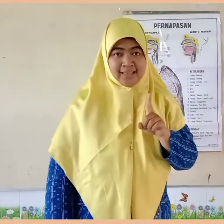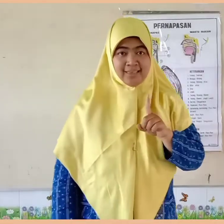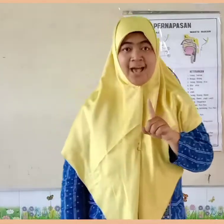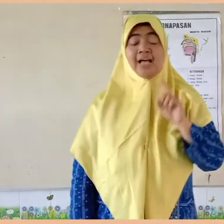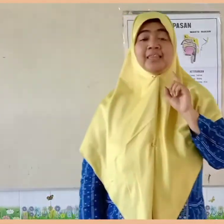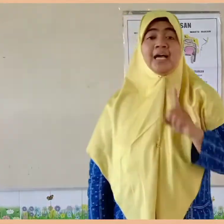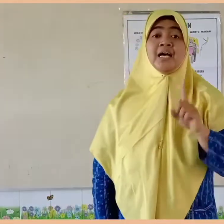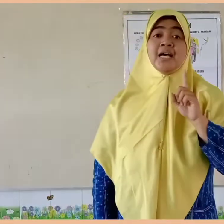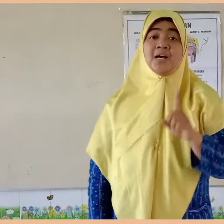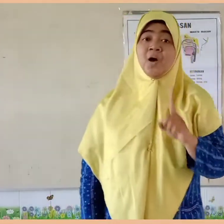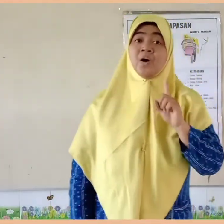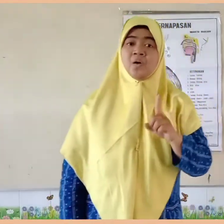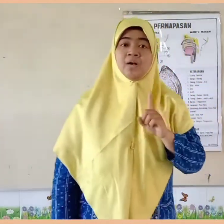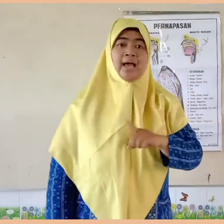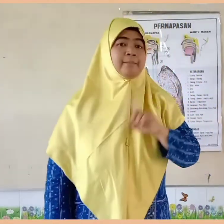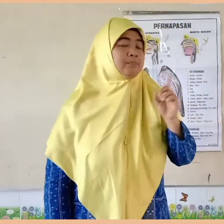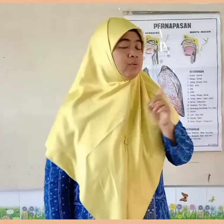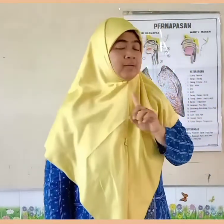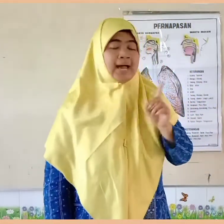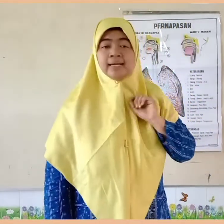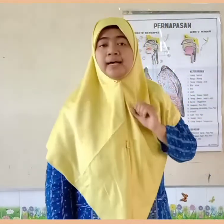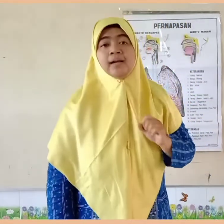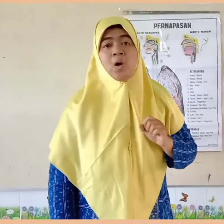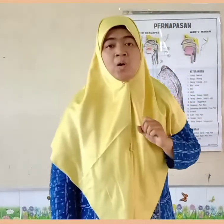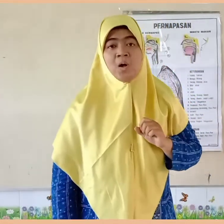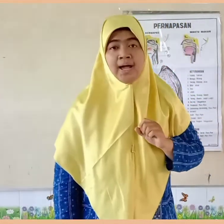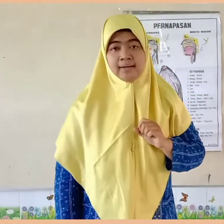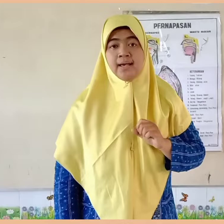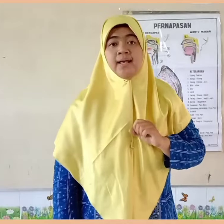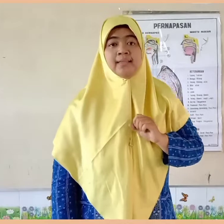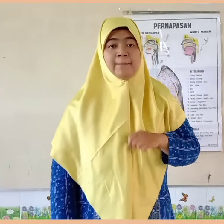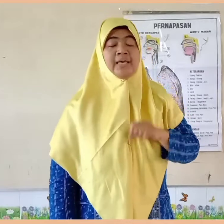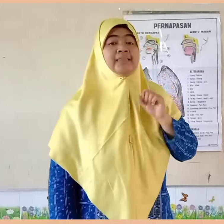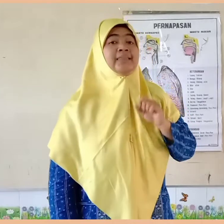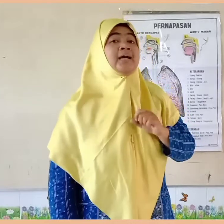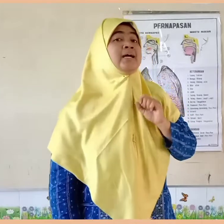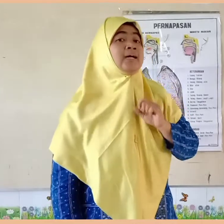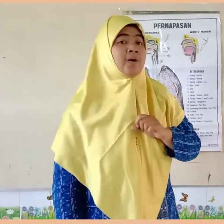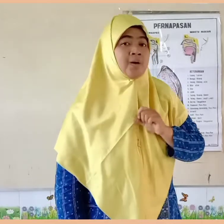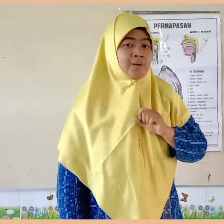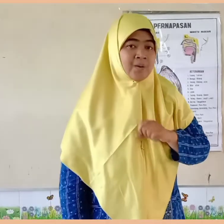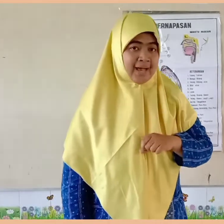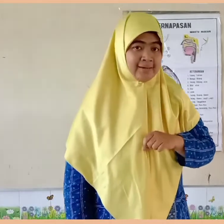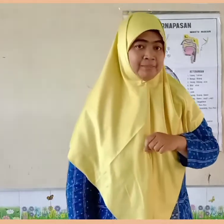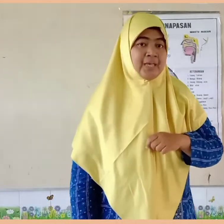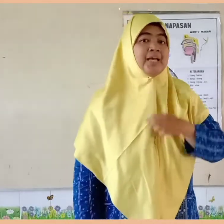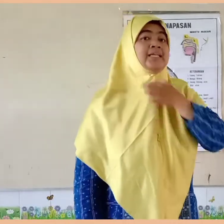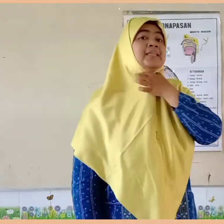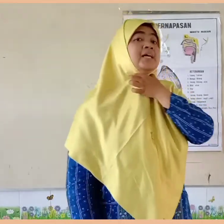ya, tenggorokan, bukan kerongkongan, tapi tenggorokan.